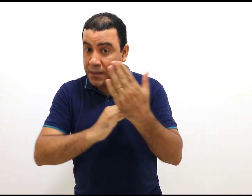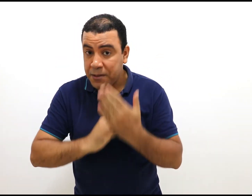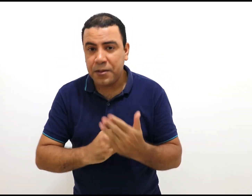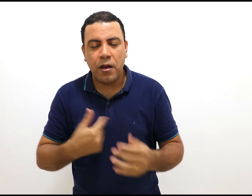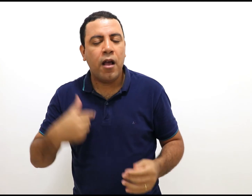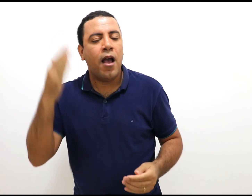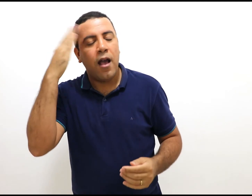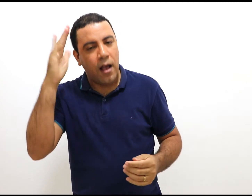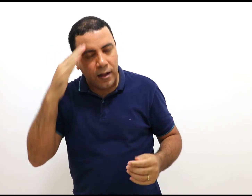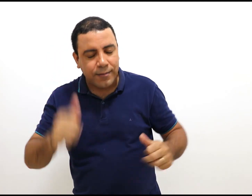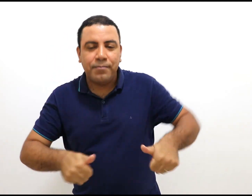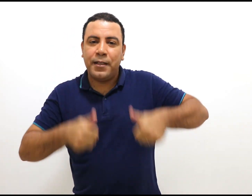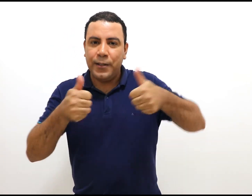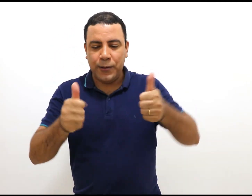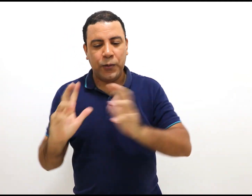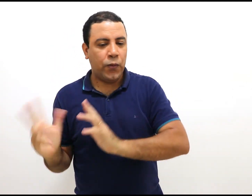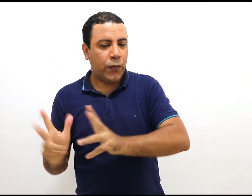quanto a sinalizar.